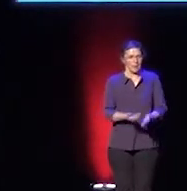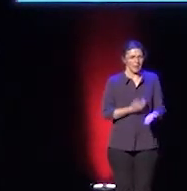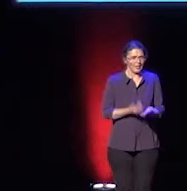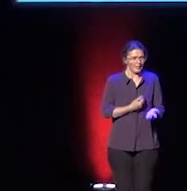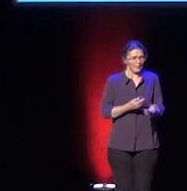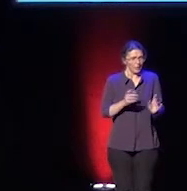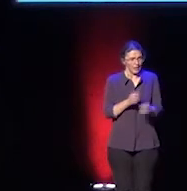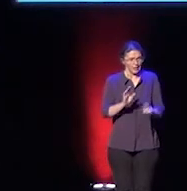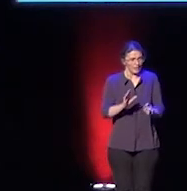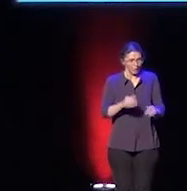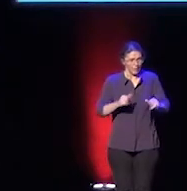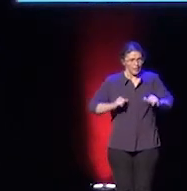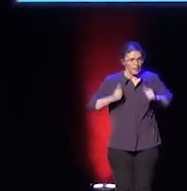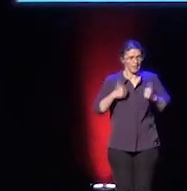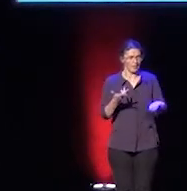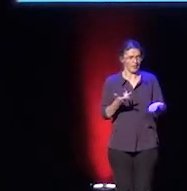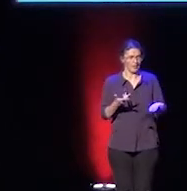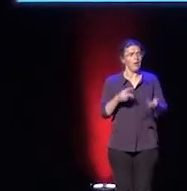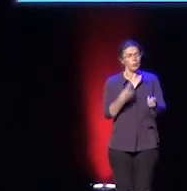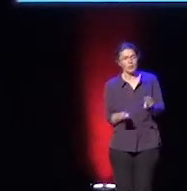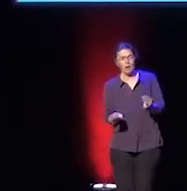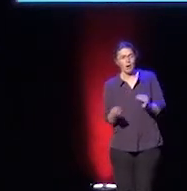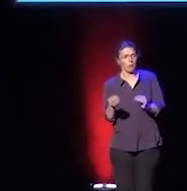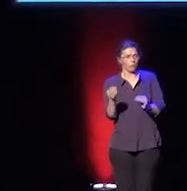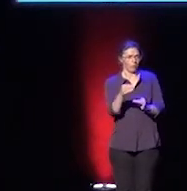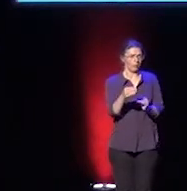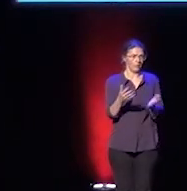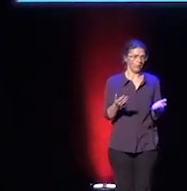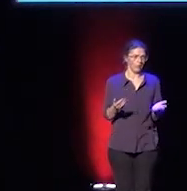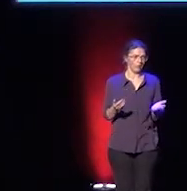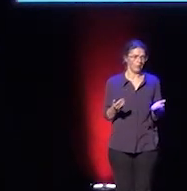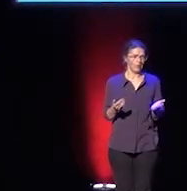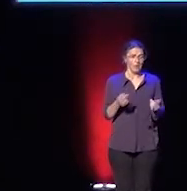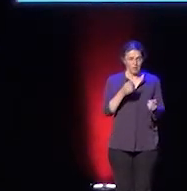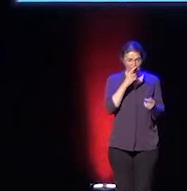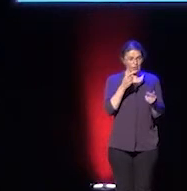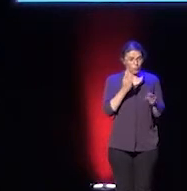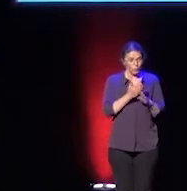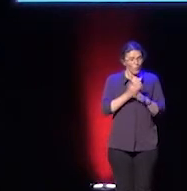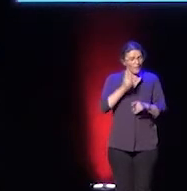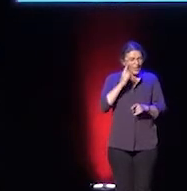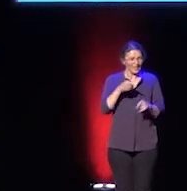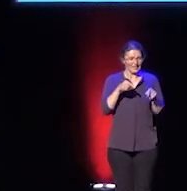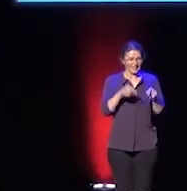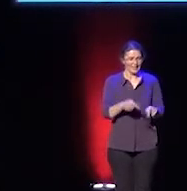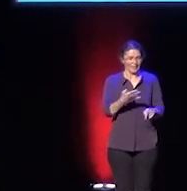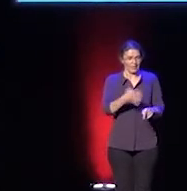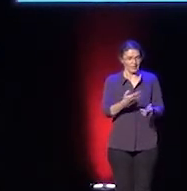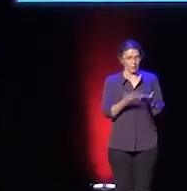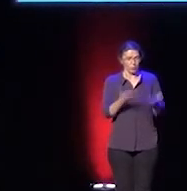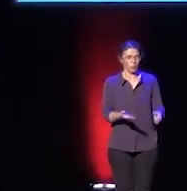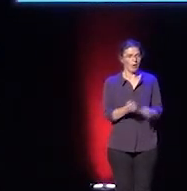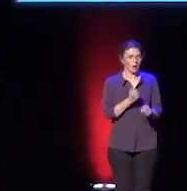man davon leben kann, dass man zum Großteil aufstocken muss. Wenn wir das wissen und wenn dann